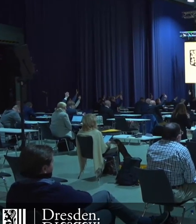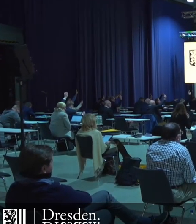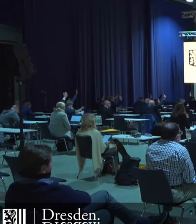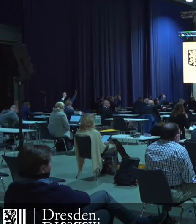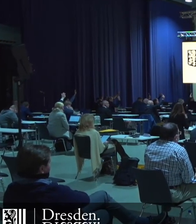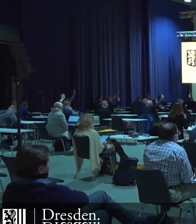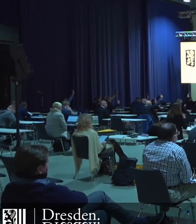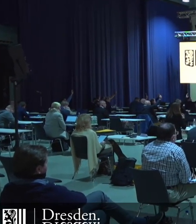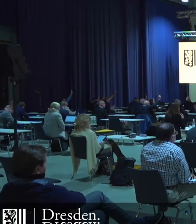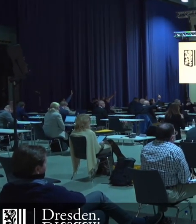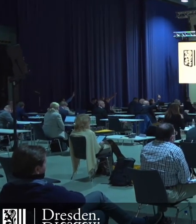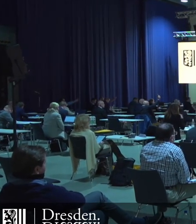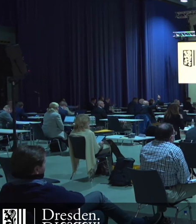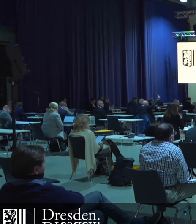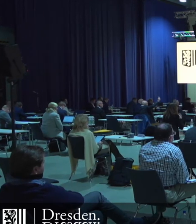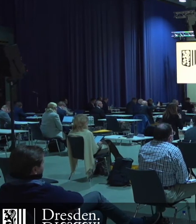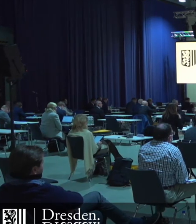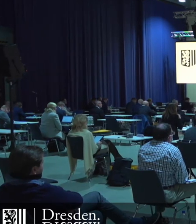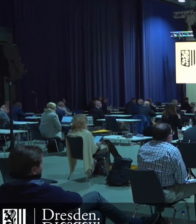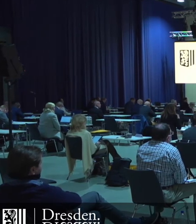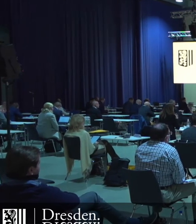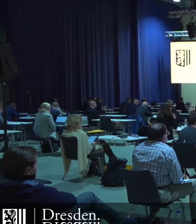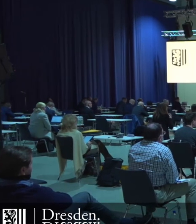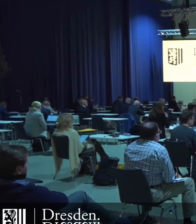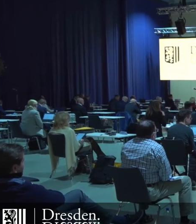Erstes müsste deutlich die Mehrheit gewesen sein.